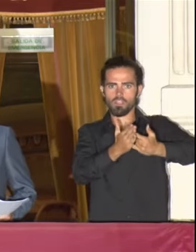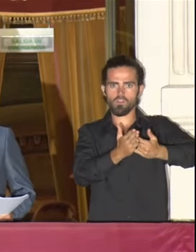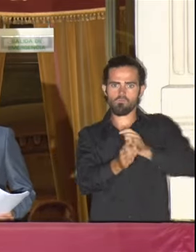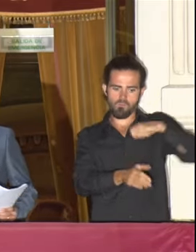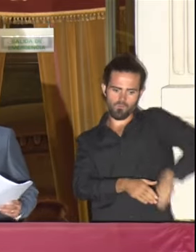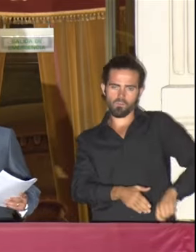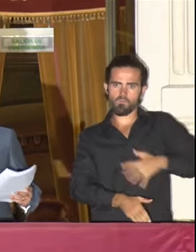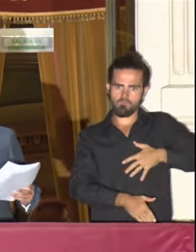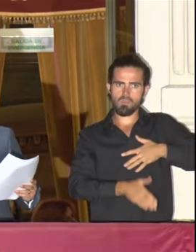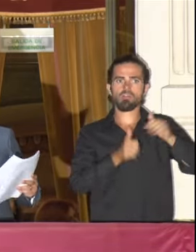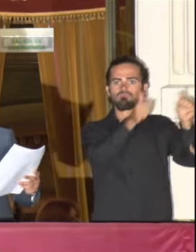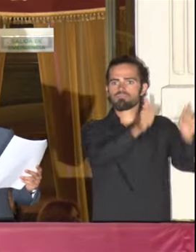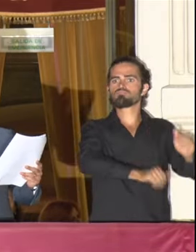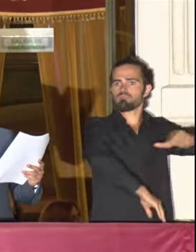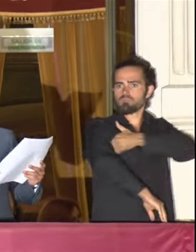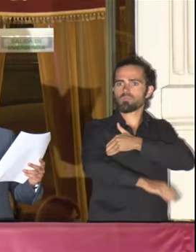muy satisfecho y muy orgulloso.